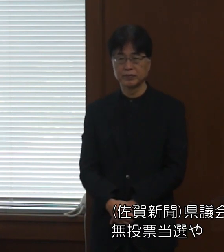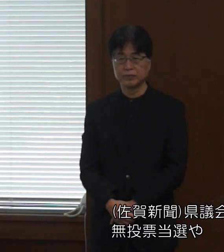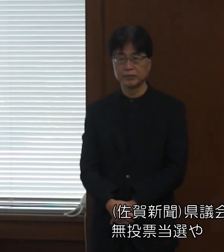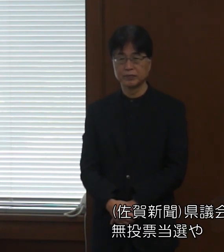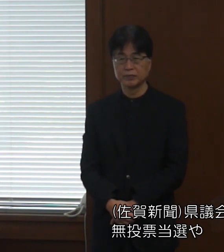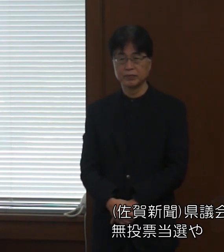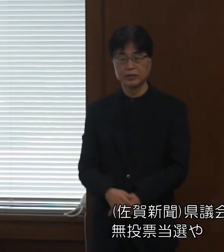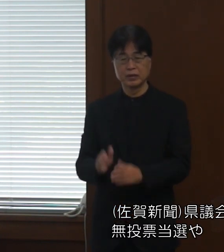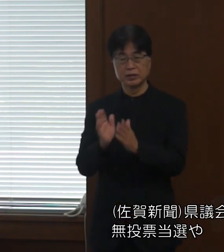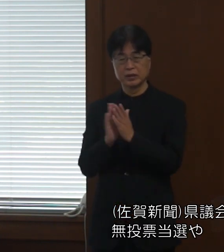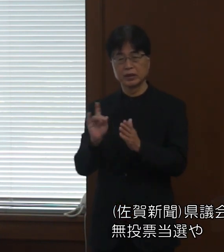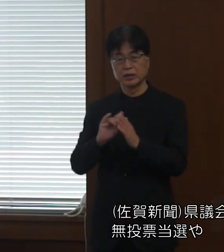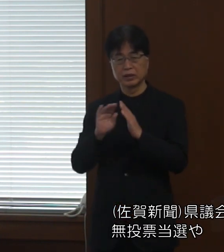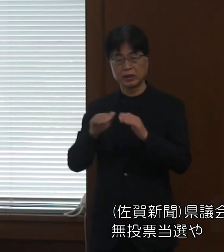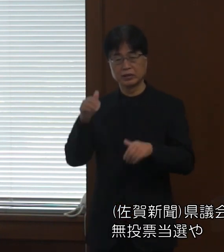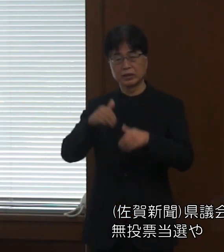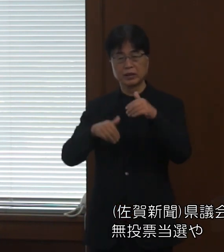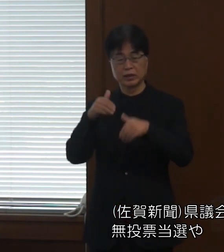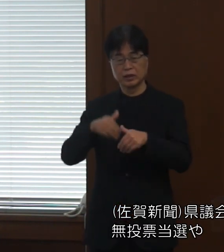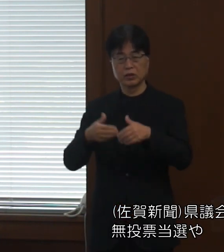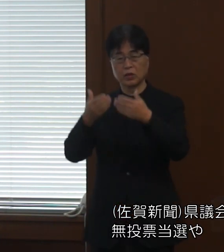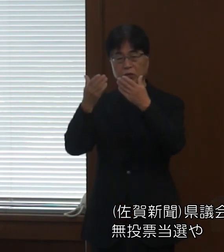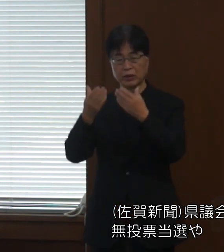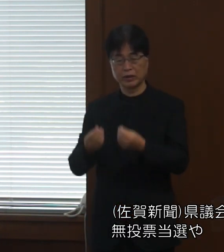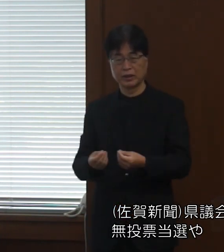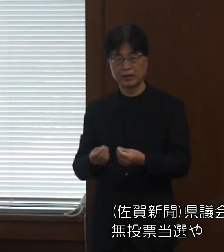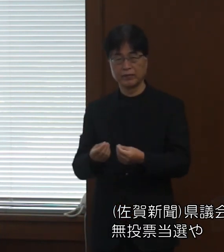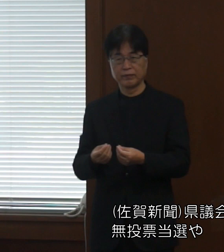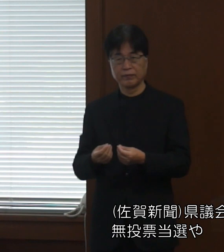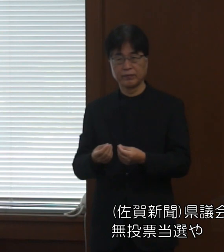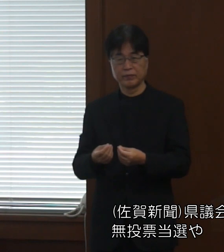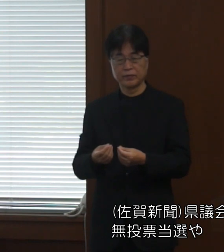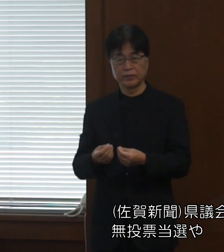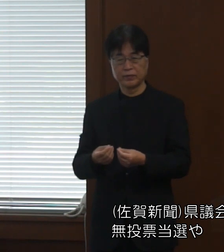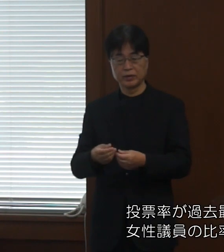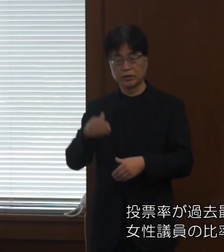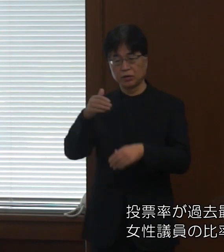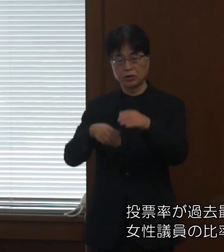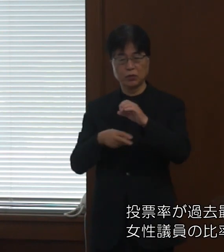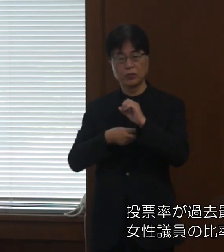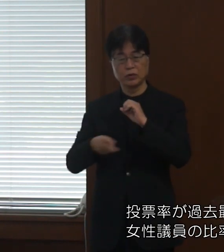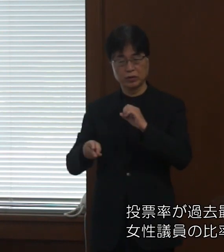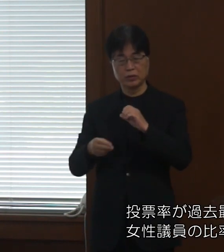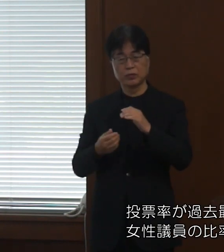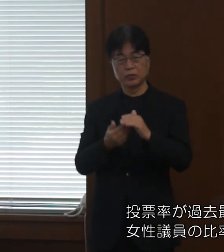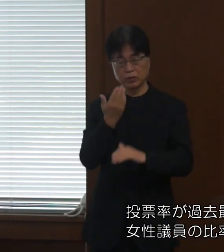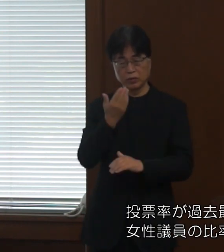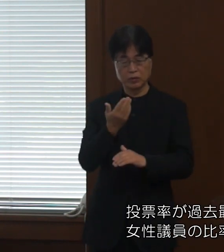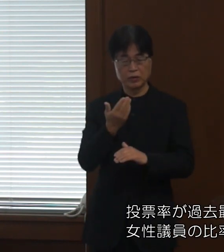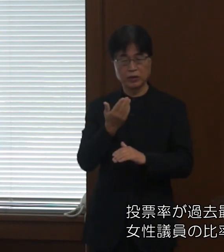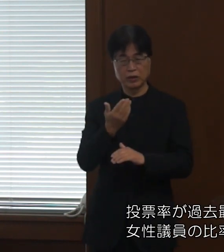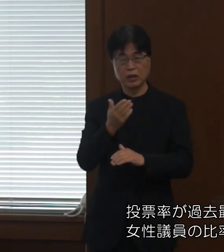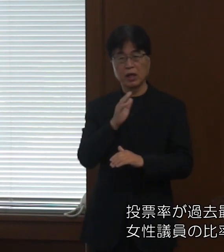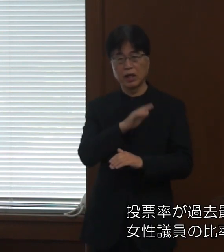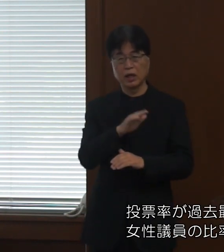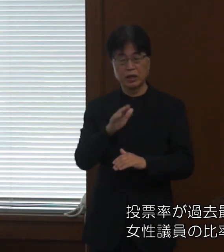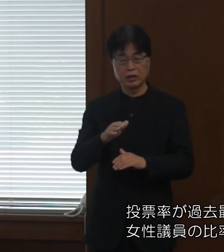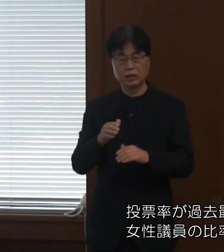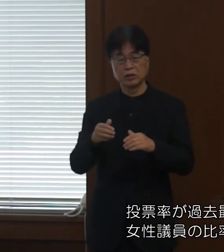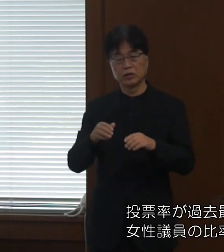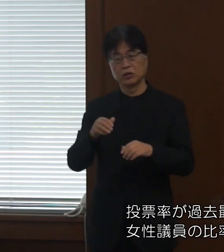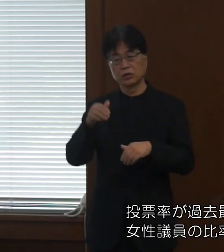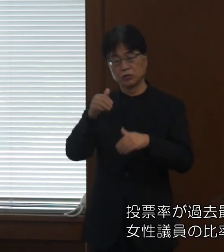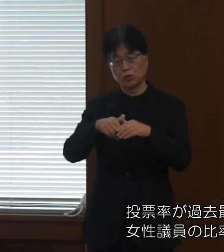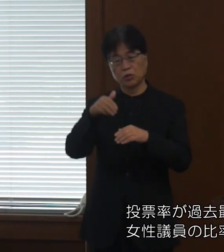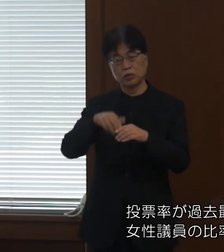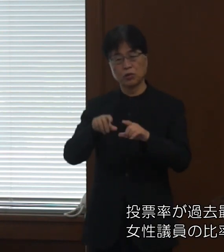県議会議員選挙が終わりましてその無投票当選や投票率の過去最低ということ